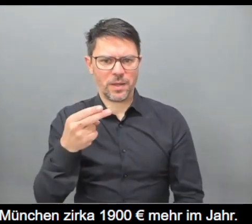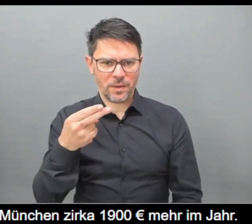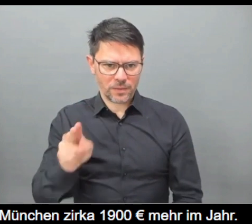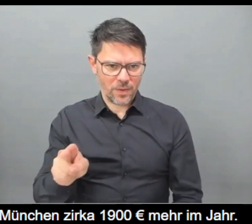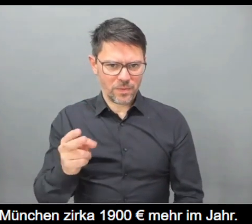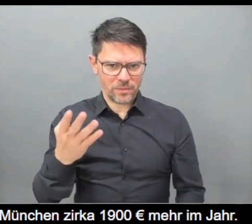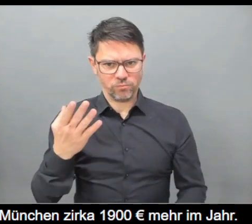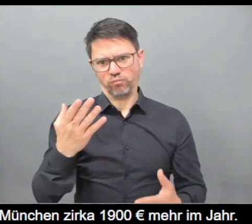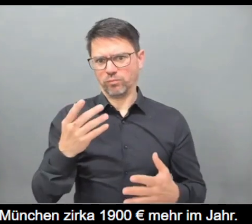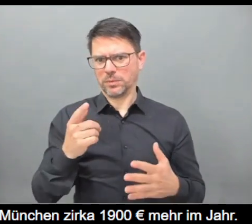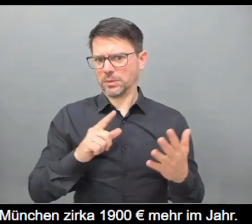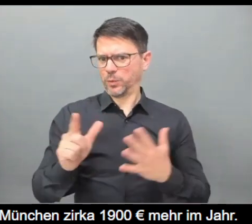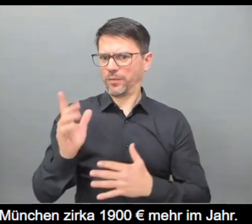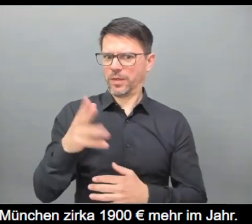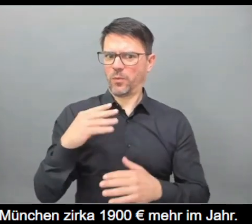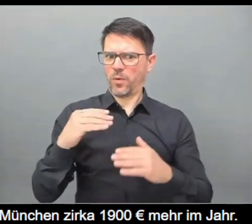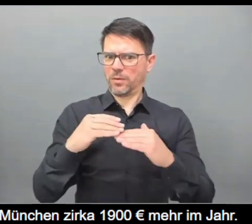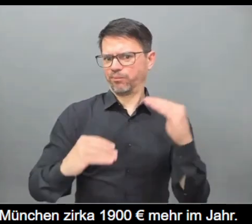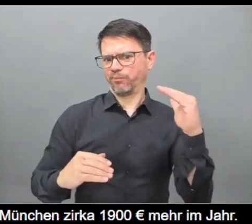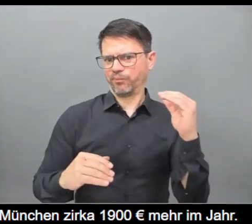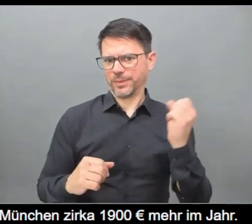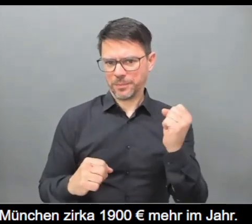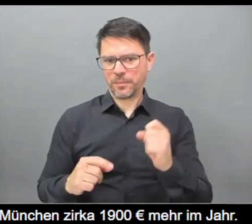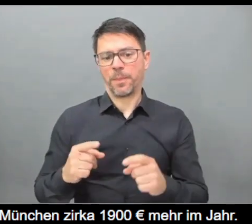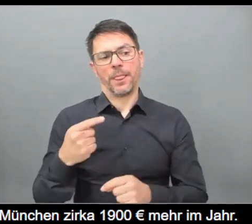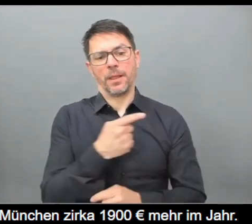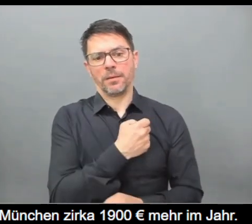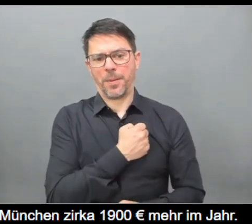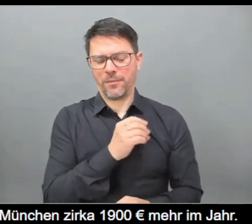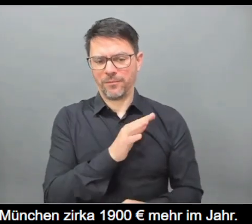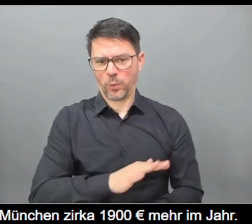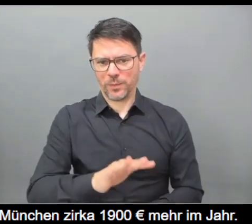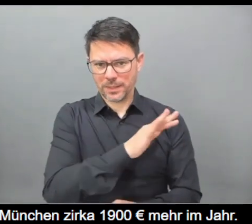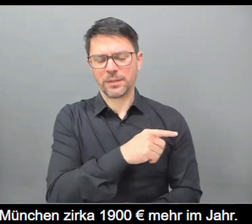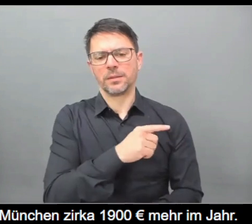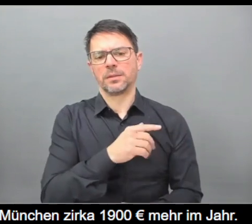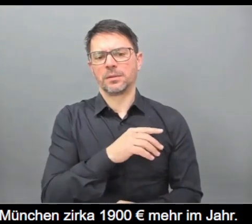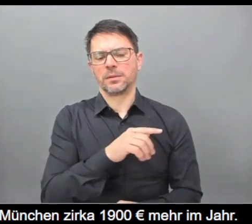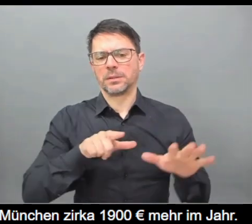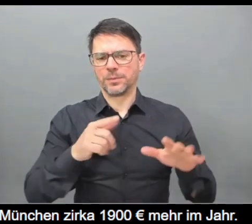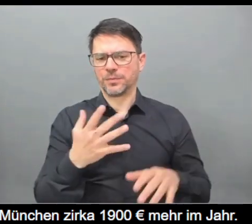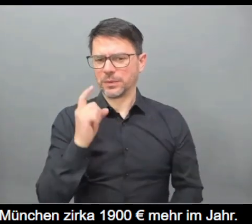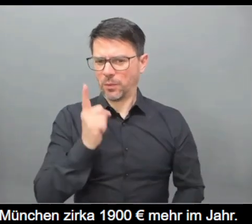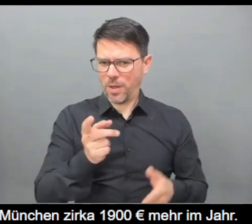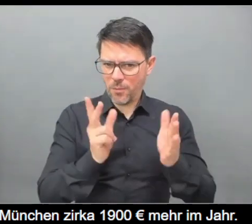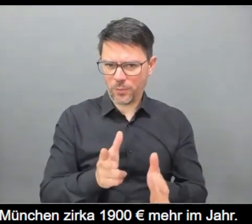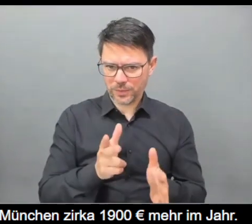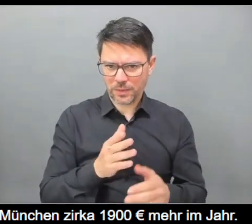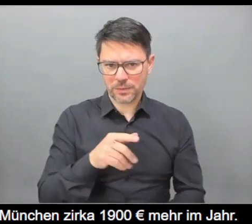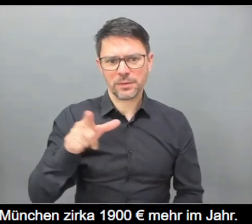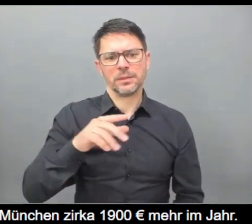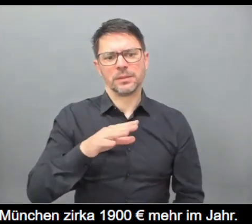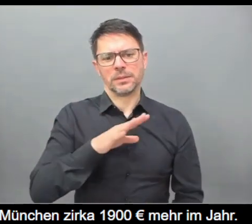Beamten und macht eben auch eine entsprechende Besoldung auf höherem Niveau, als das andere